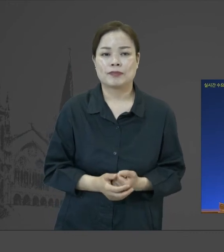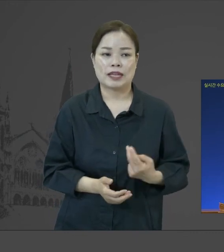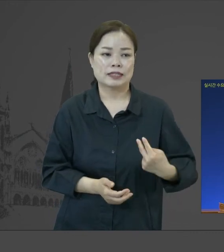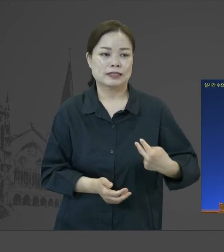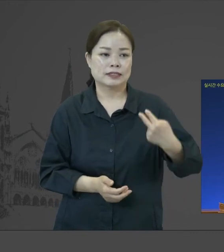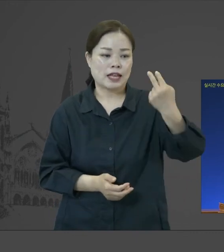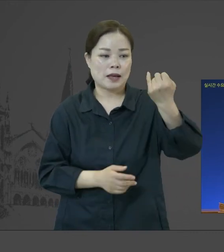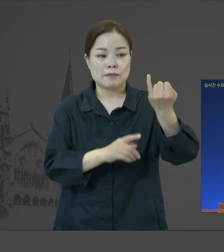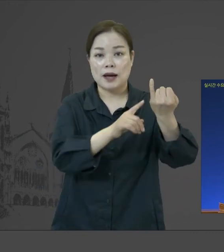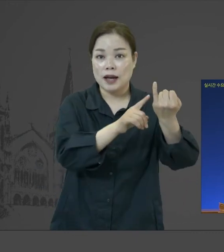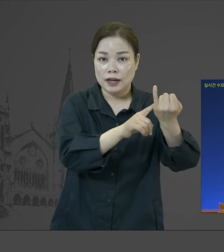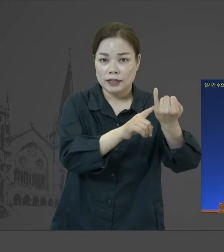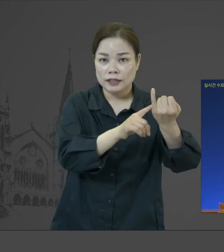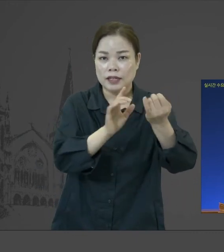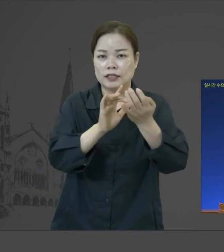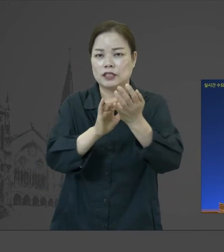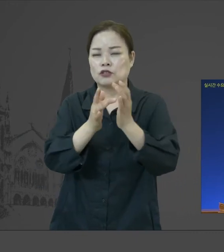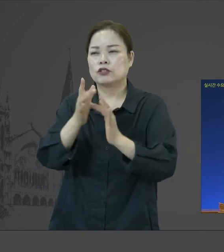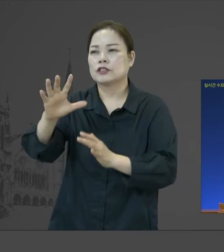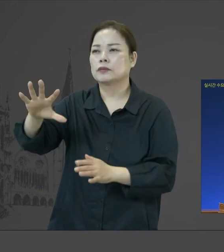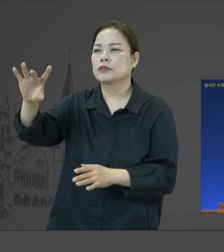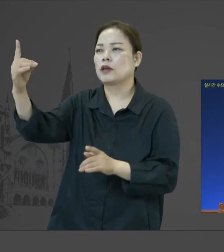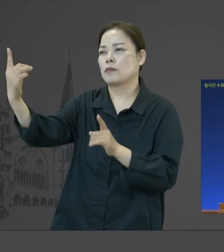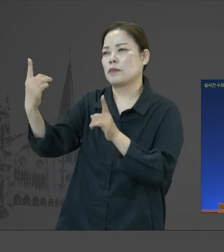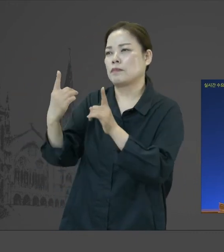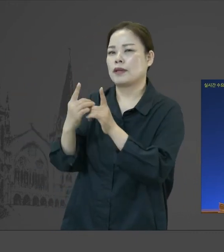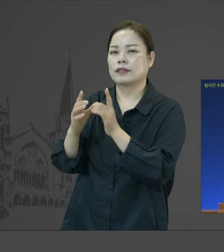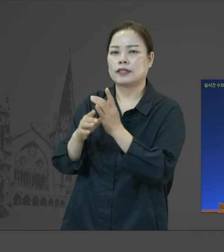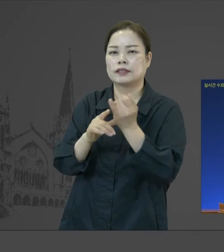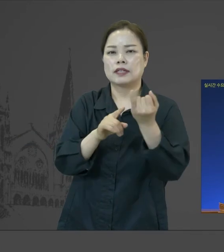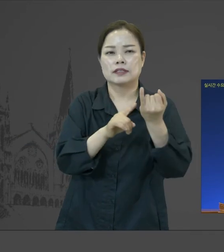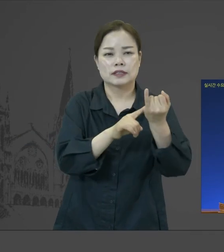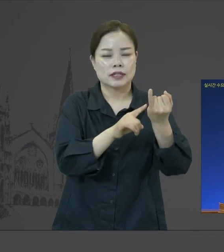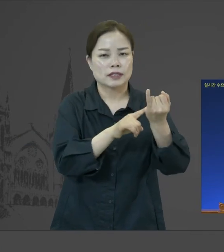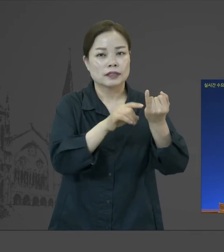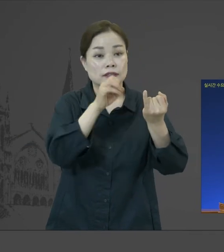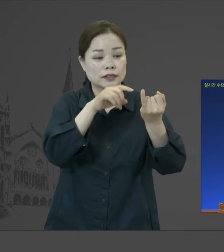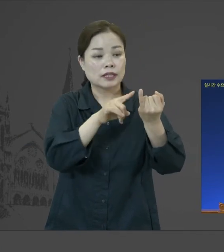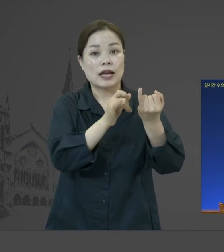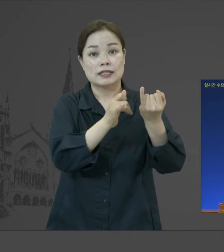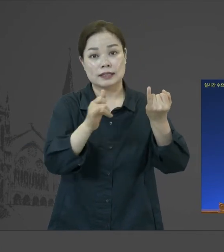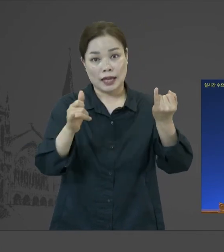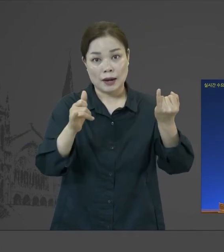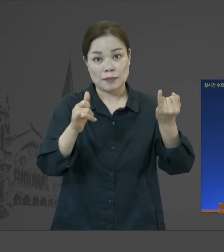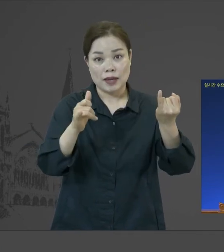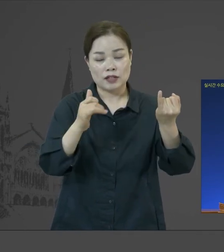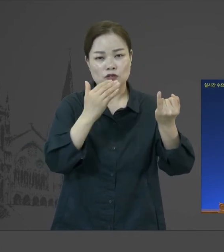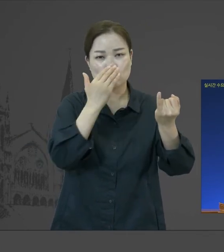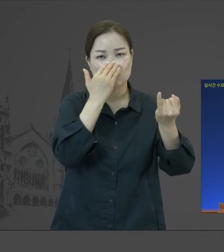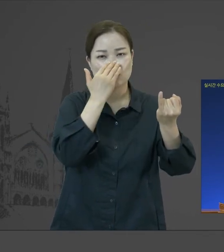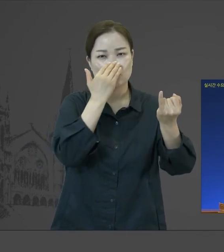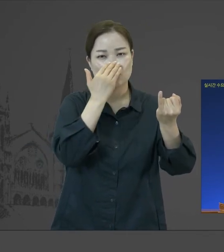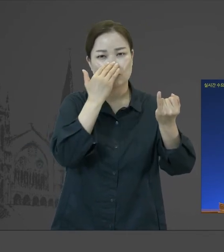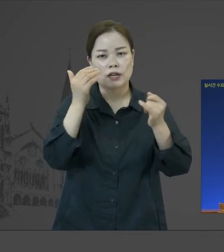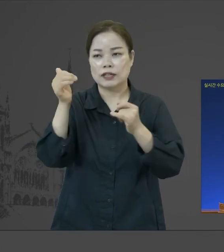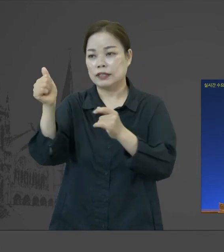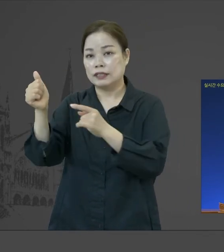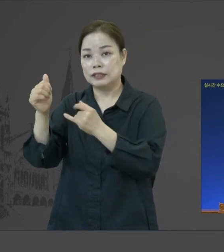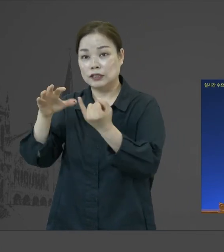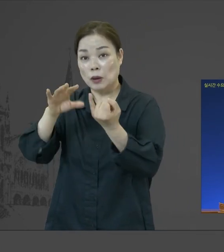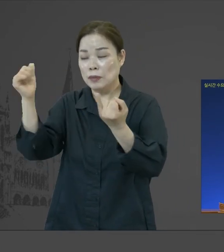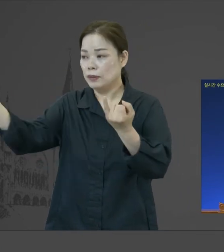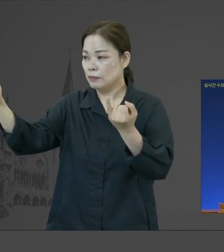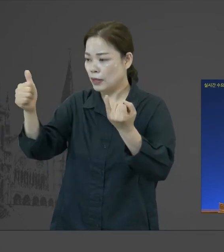사마리아 여인이 예수님을 처음 만났을 때 예수님은 이 여인에게 있어서 그저 한 사람의 남자 유대인이었을